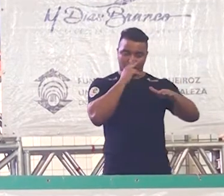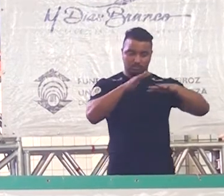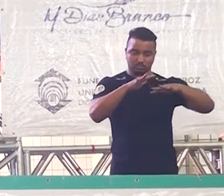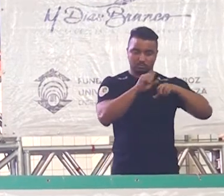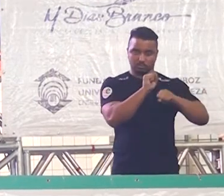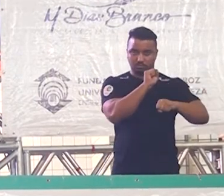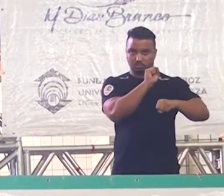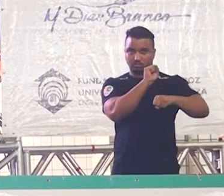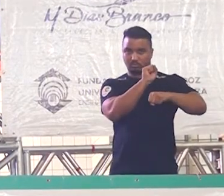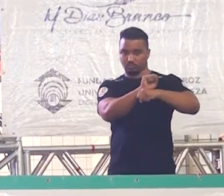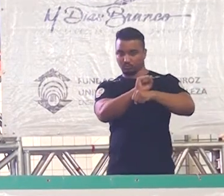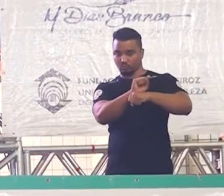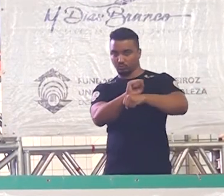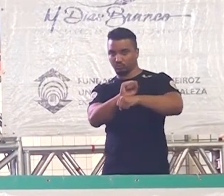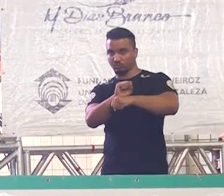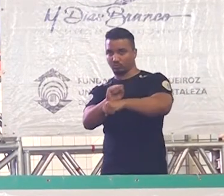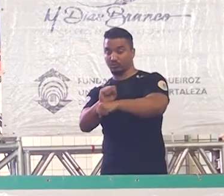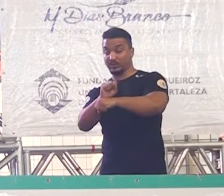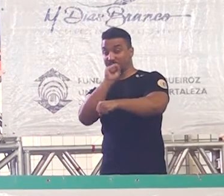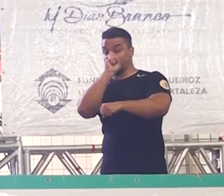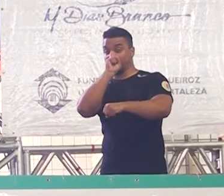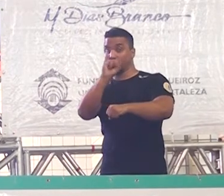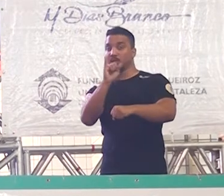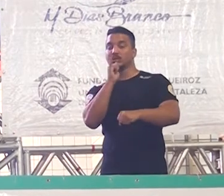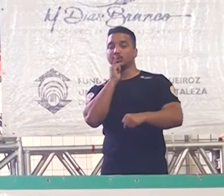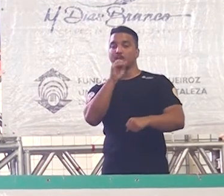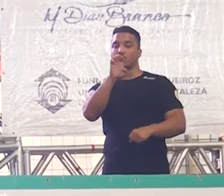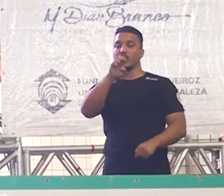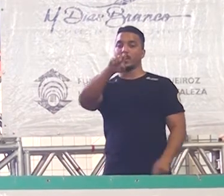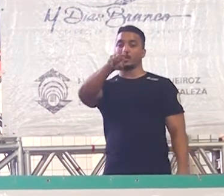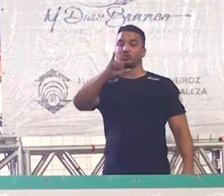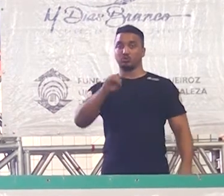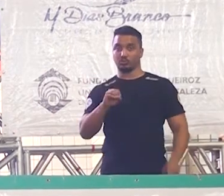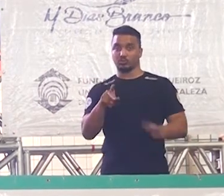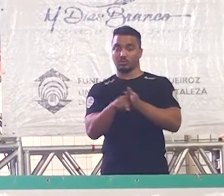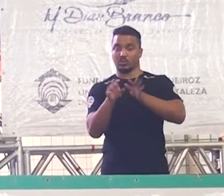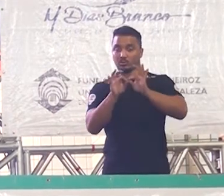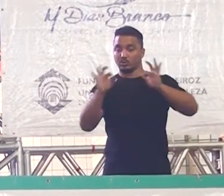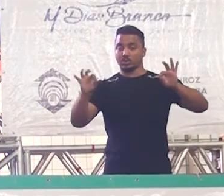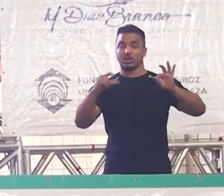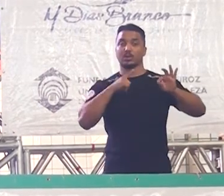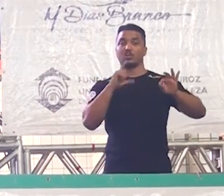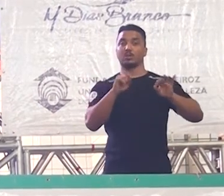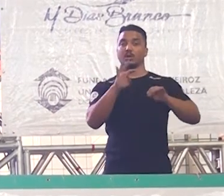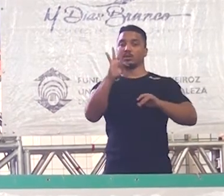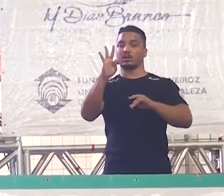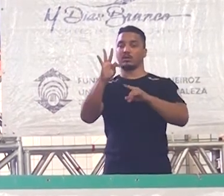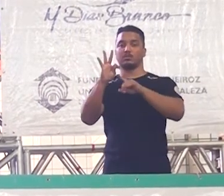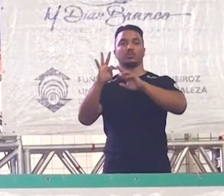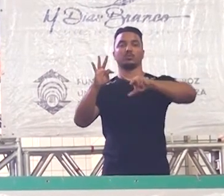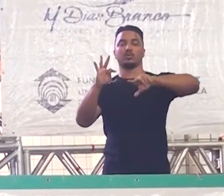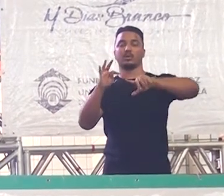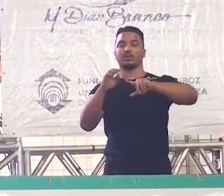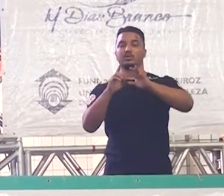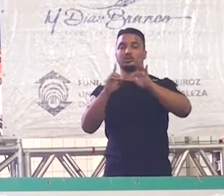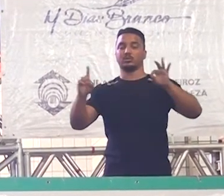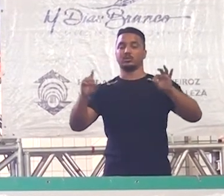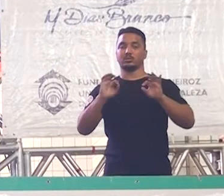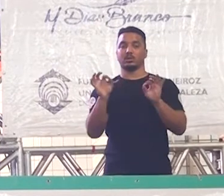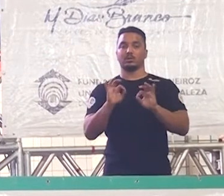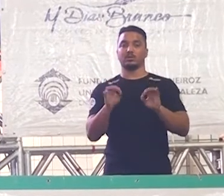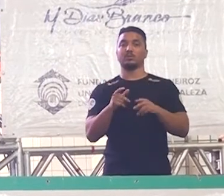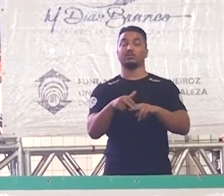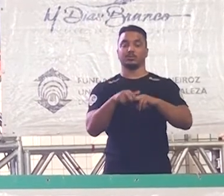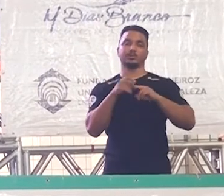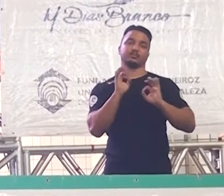estaria freando se no eixo da distância eu tivesse tempo em vez de distância. Então esse gráfico